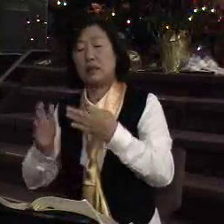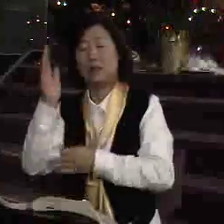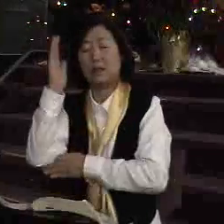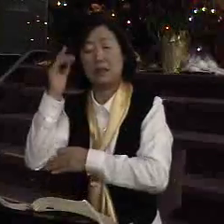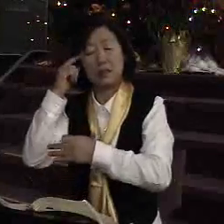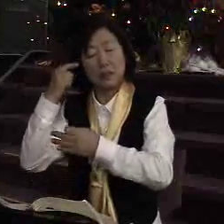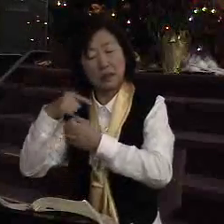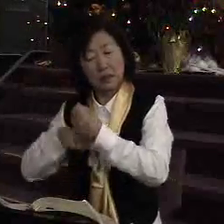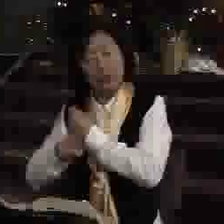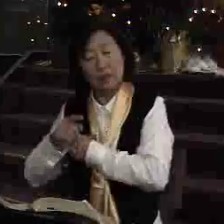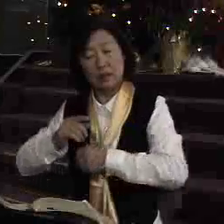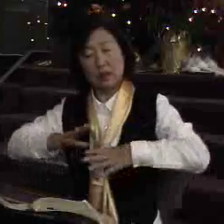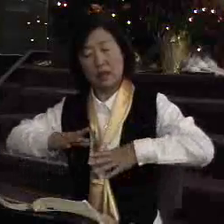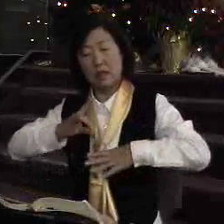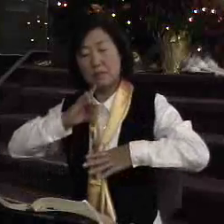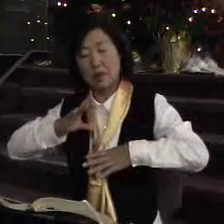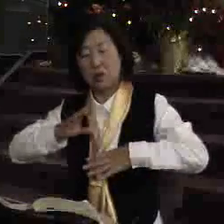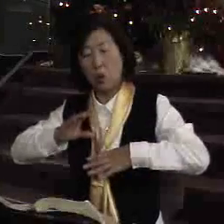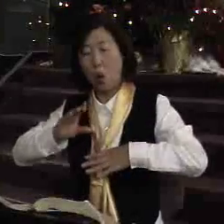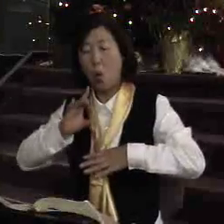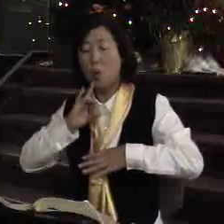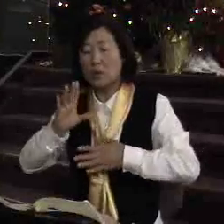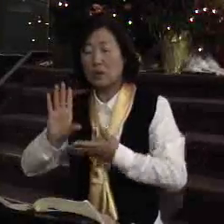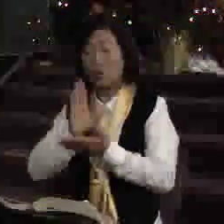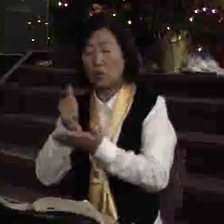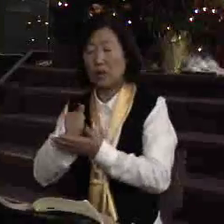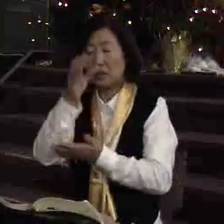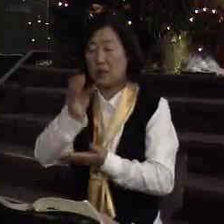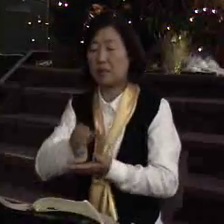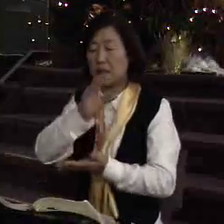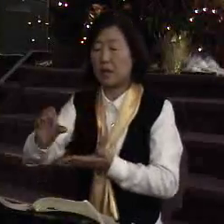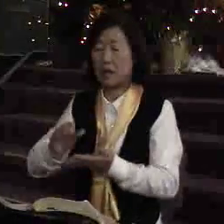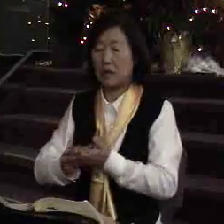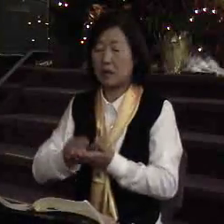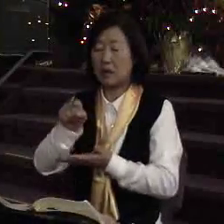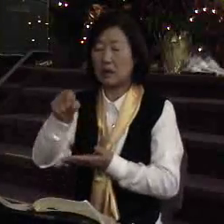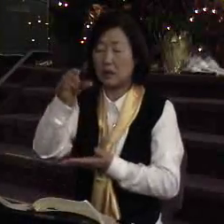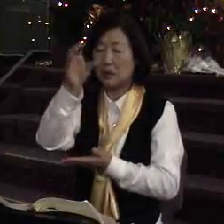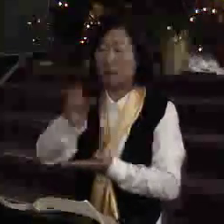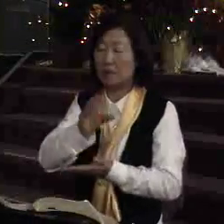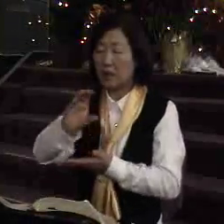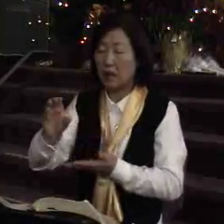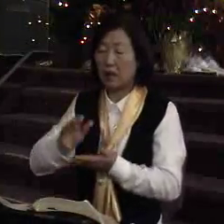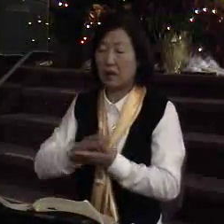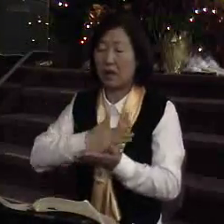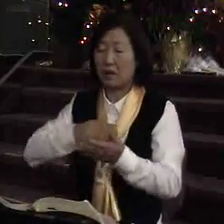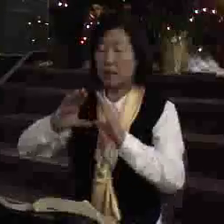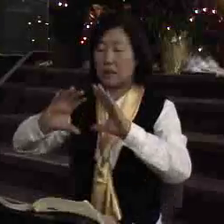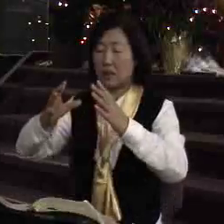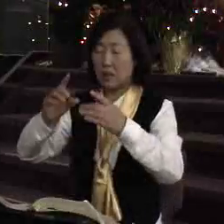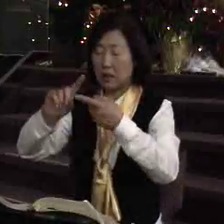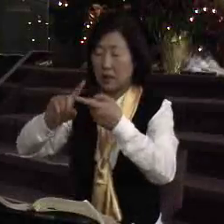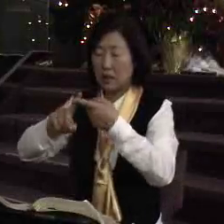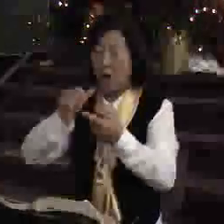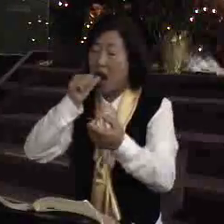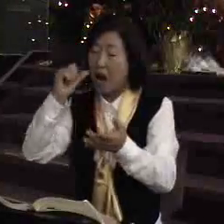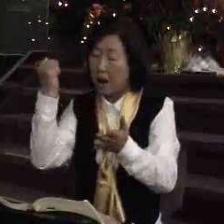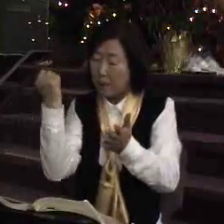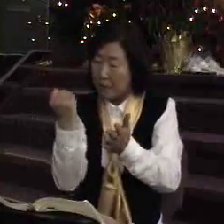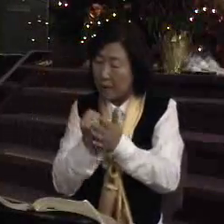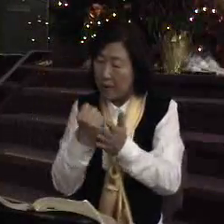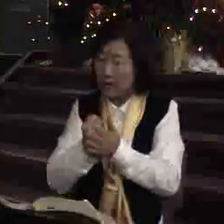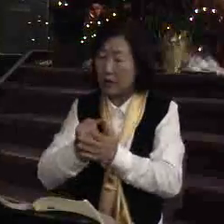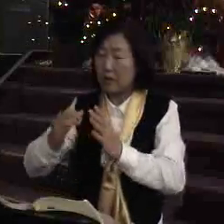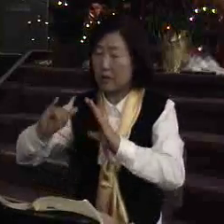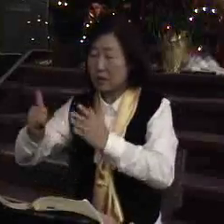내가 자랑할 것은 오직 그리스도의 십자가. 그 십자가에 나는 세상에 대하여 못 박혔고